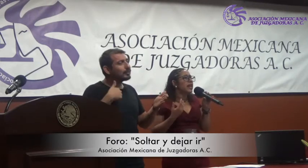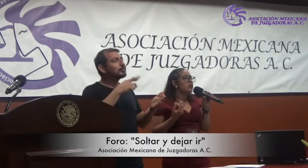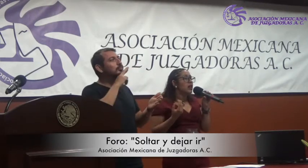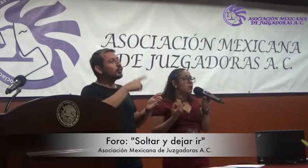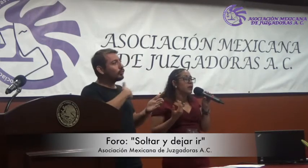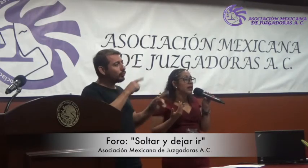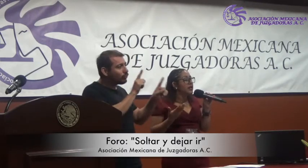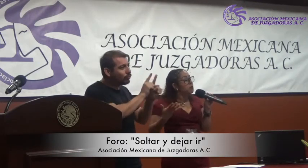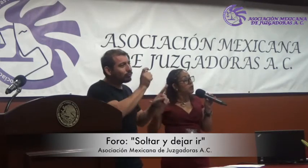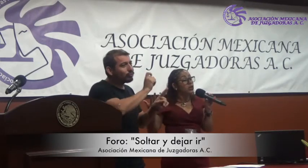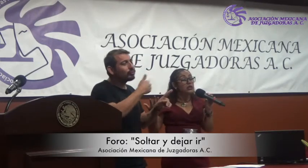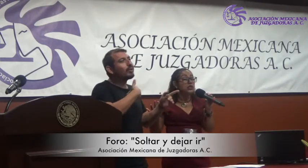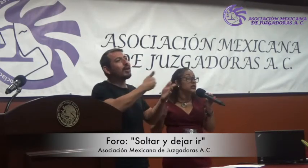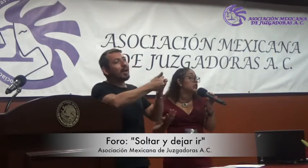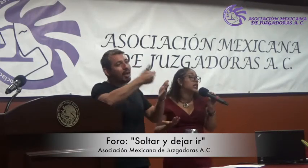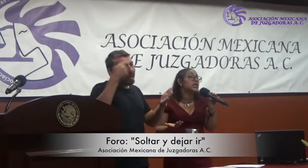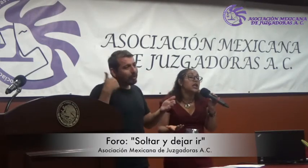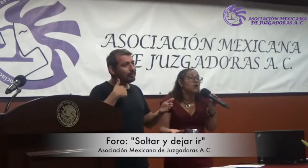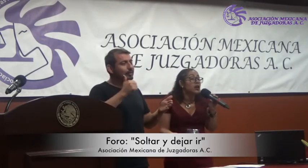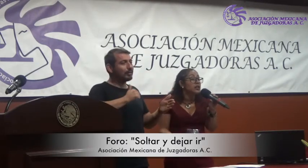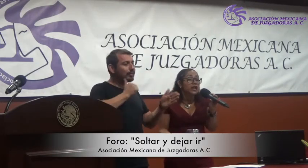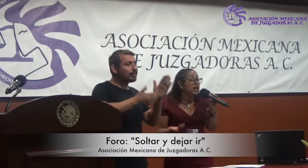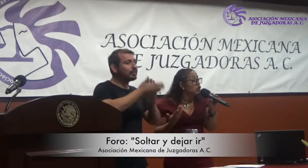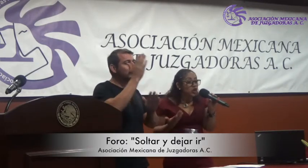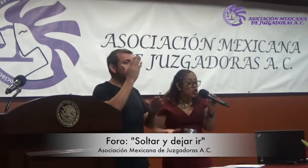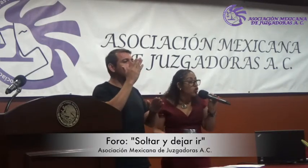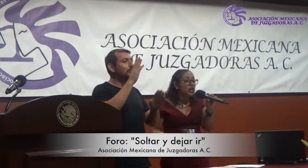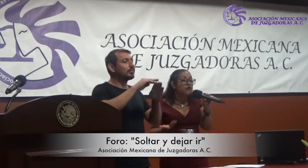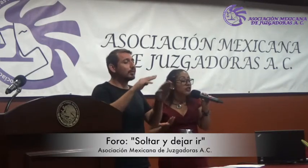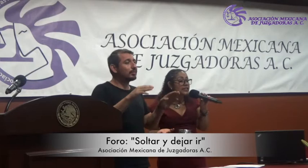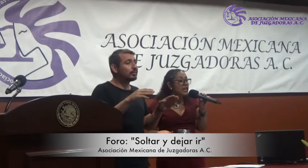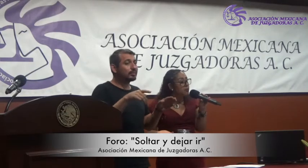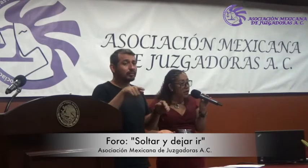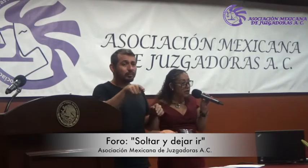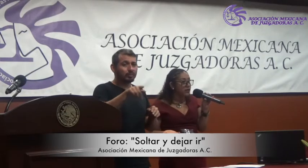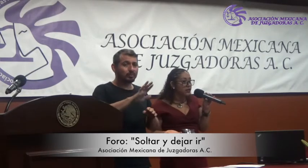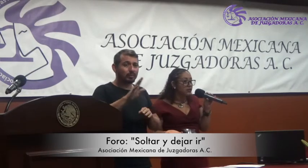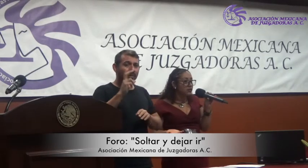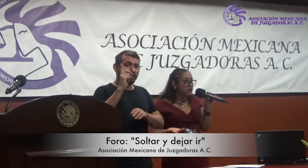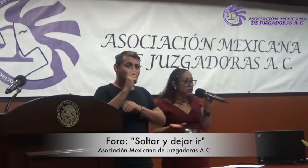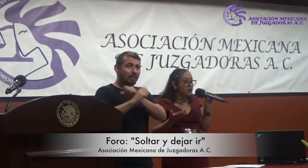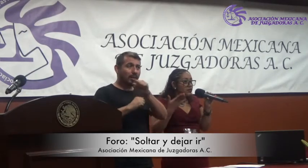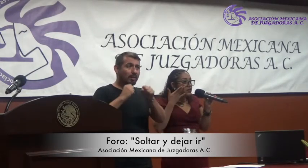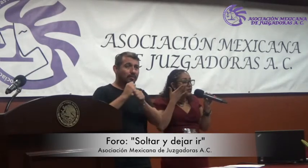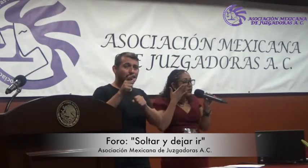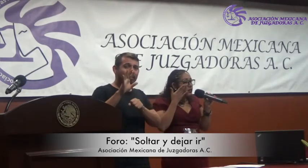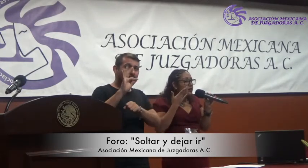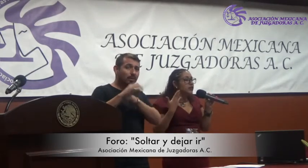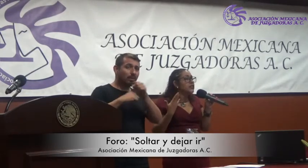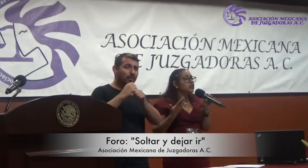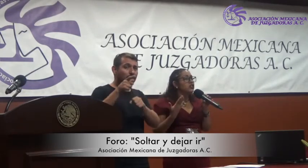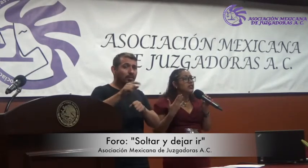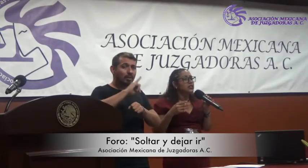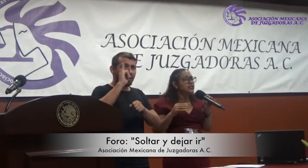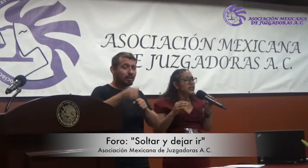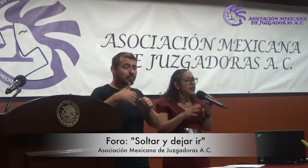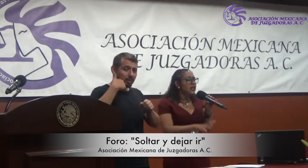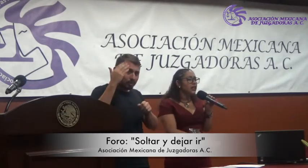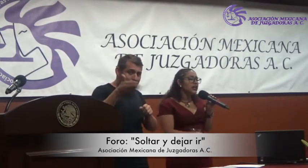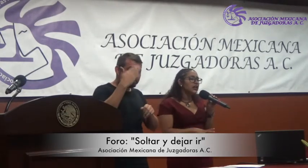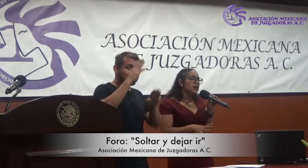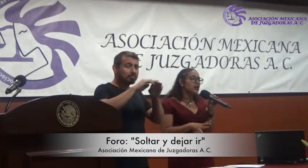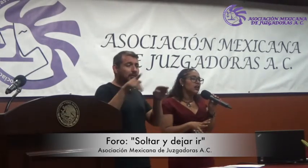me hubiera ido a la playa. Pero ya tienes 30, 40 años y nunca fuiste a la playa. Y entonces,